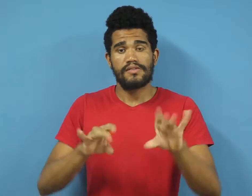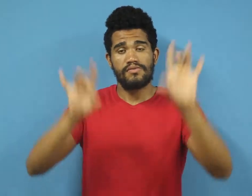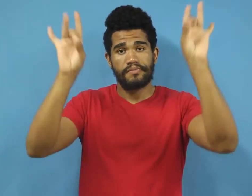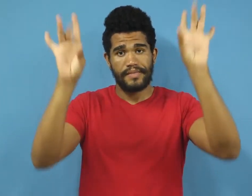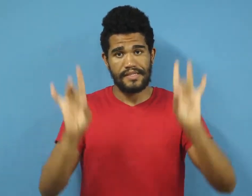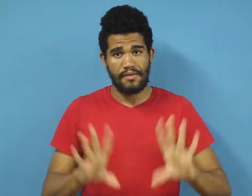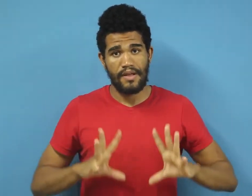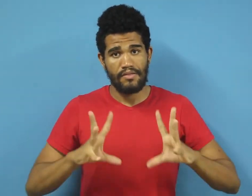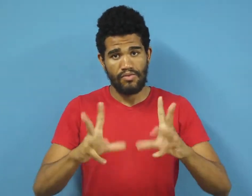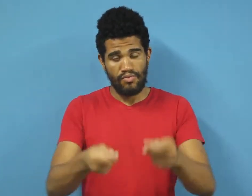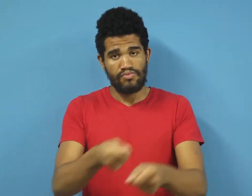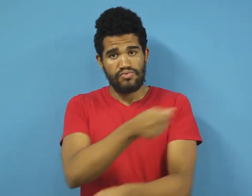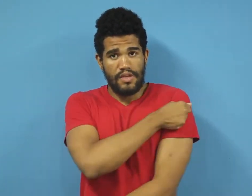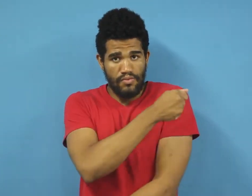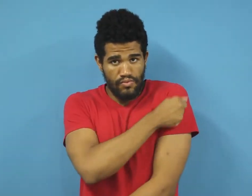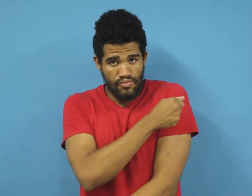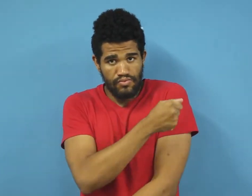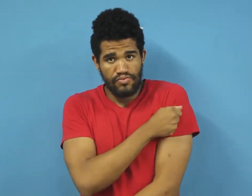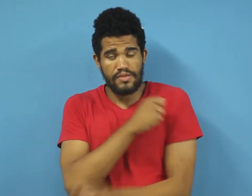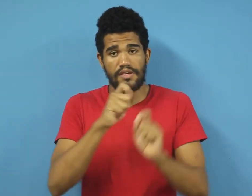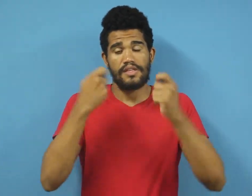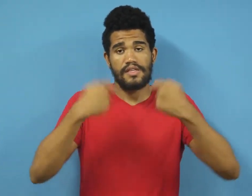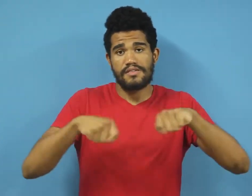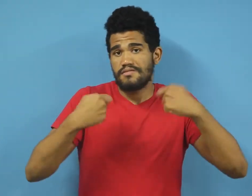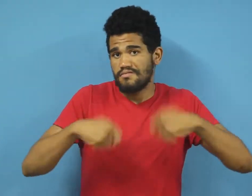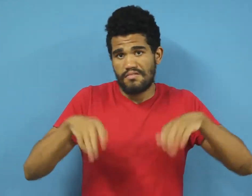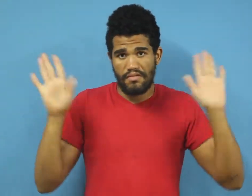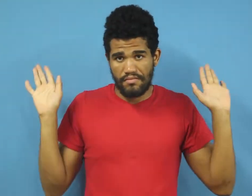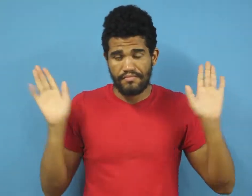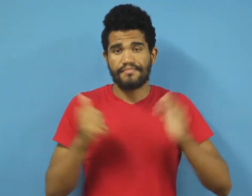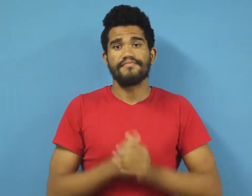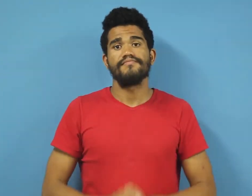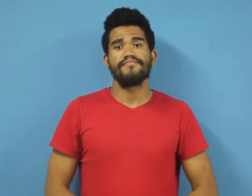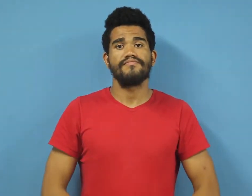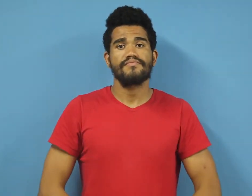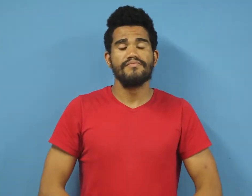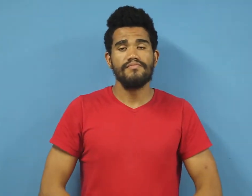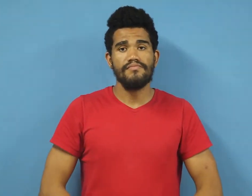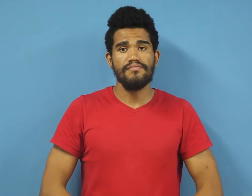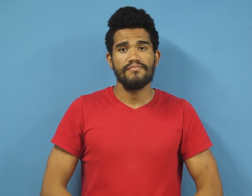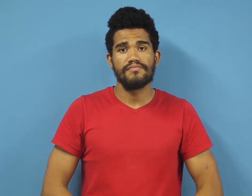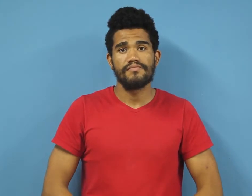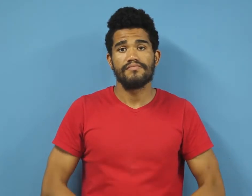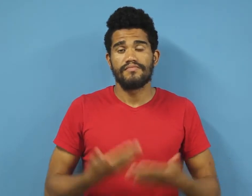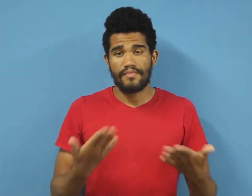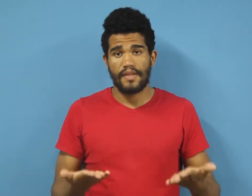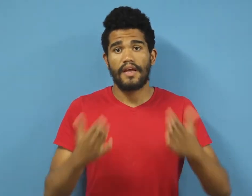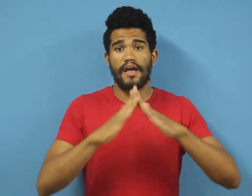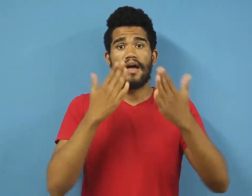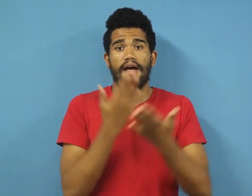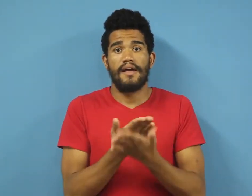a todos os discentes que necessitarem. Tempo de espera. A escola precisa ser